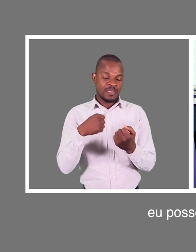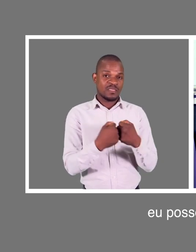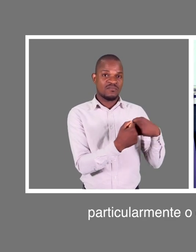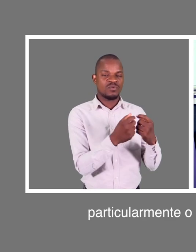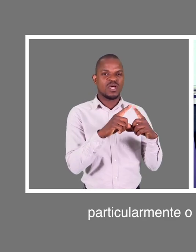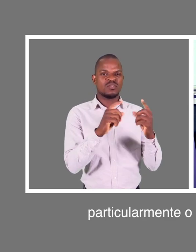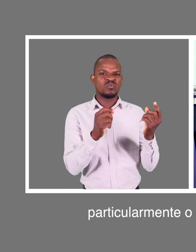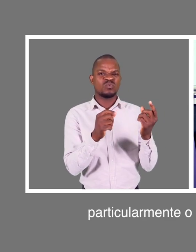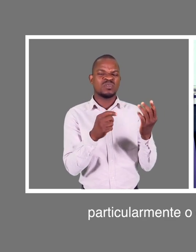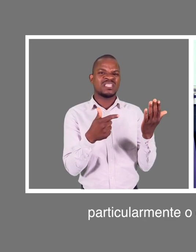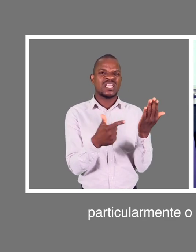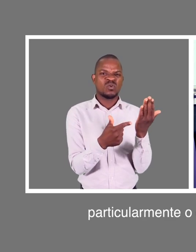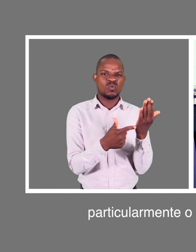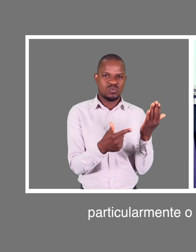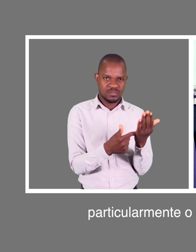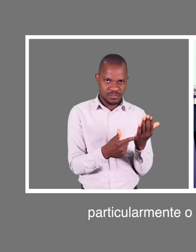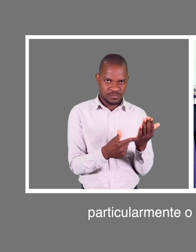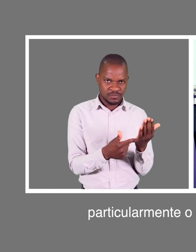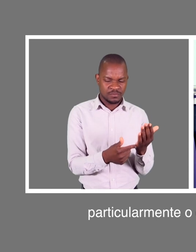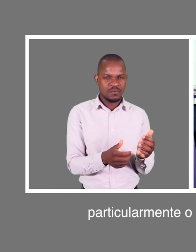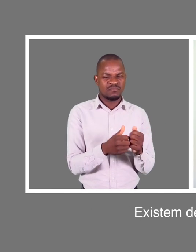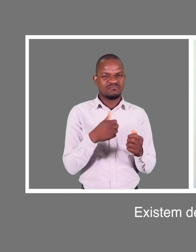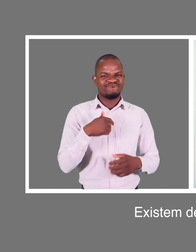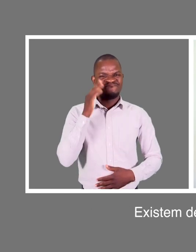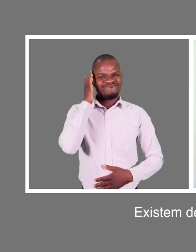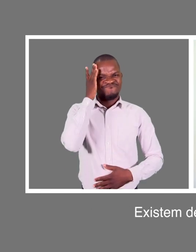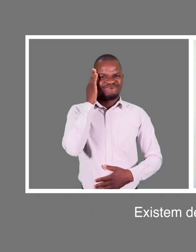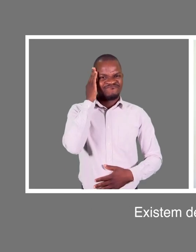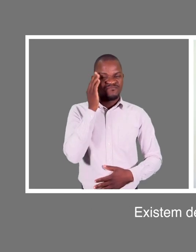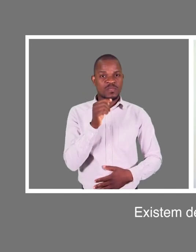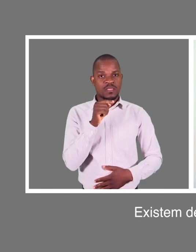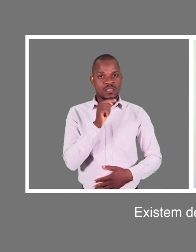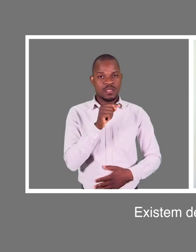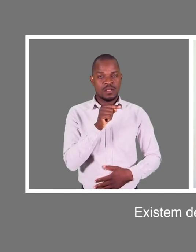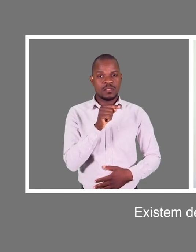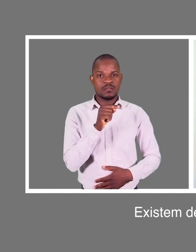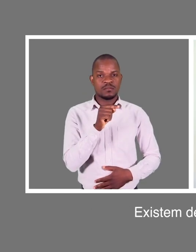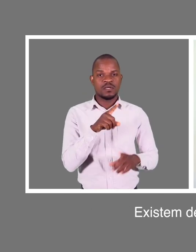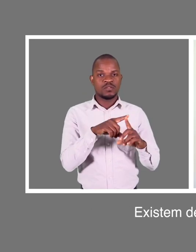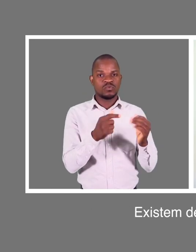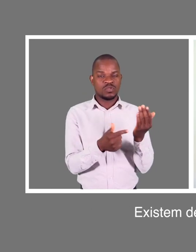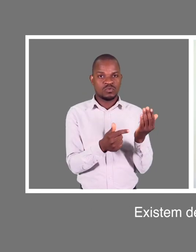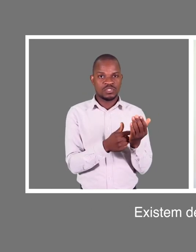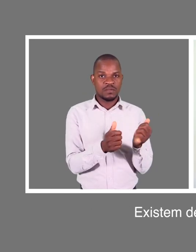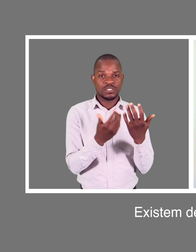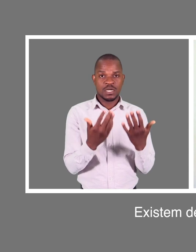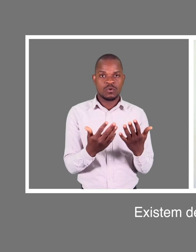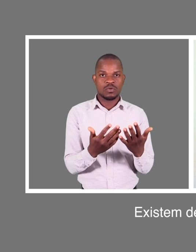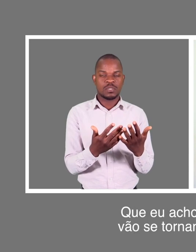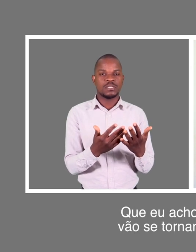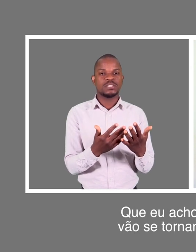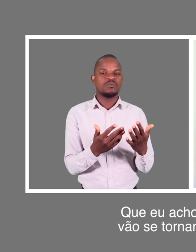grupos, particularmente aqui no caso concreto do nosso país. Existem desafios tecnológicos em si,